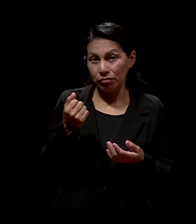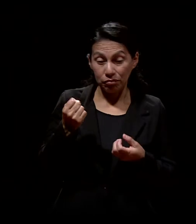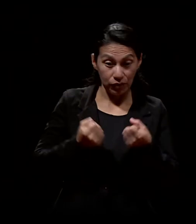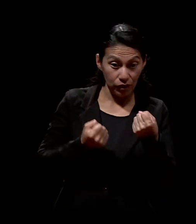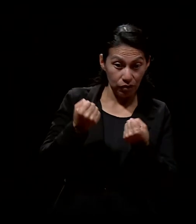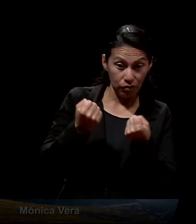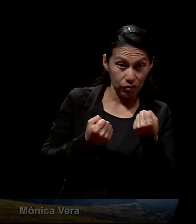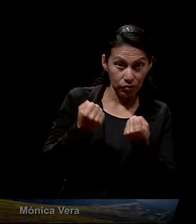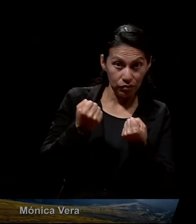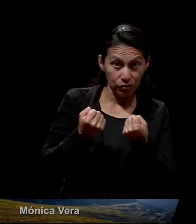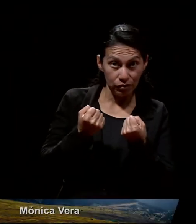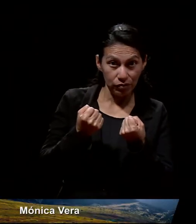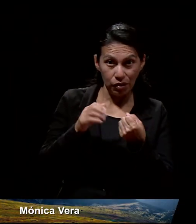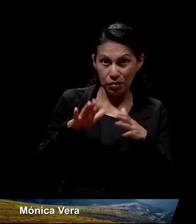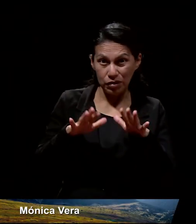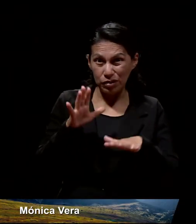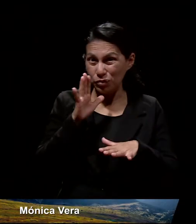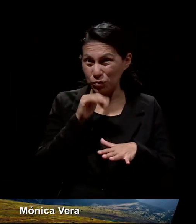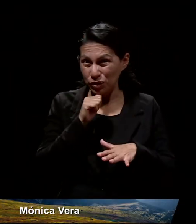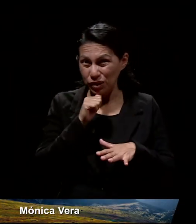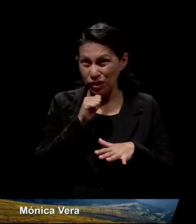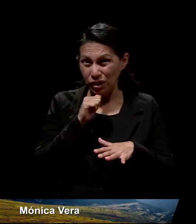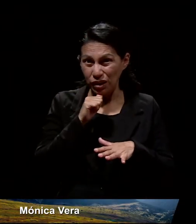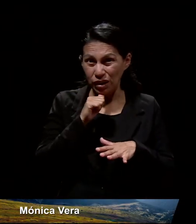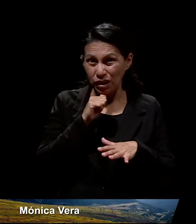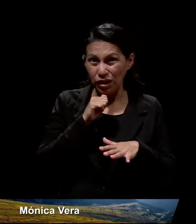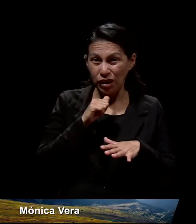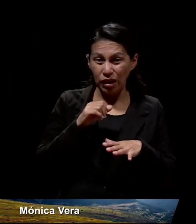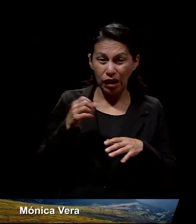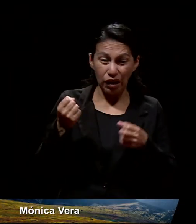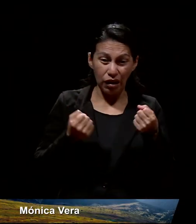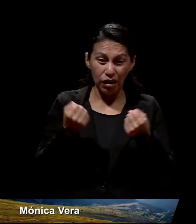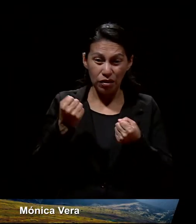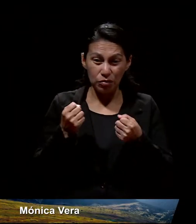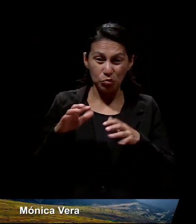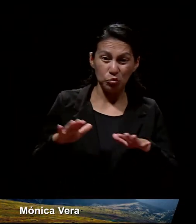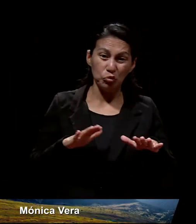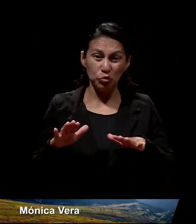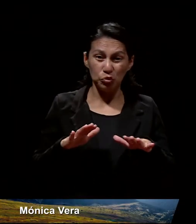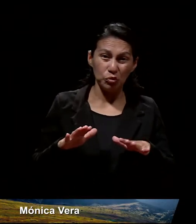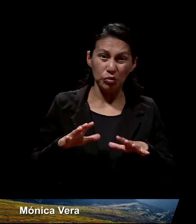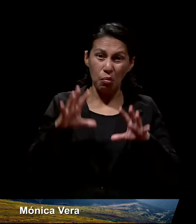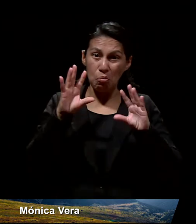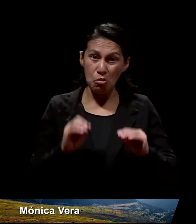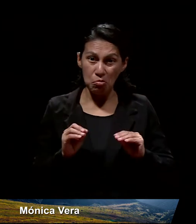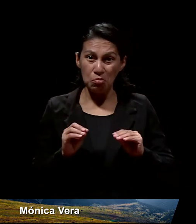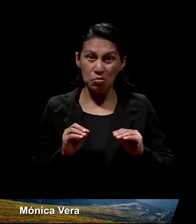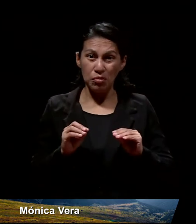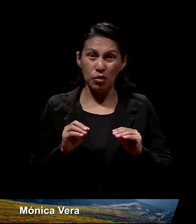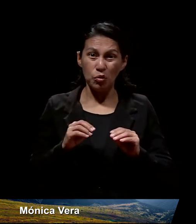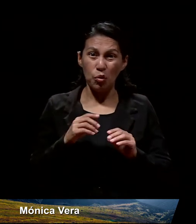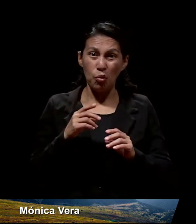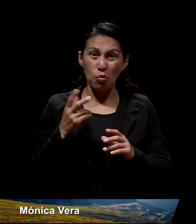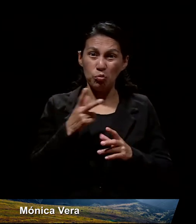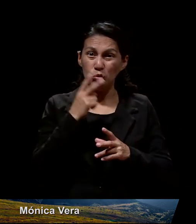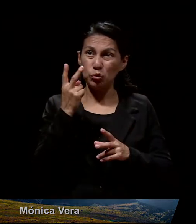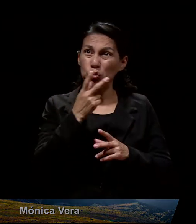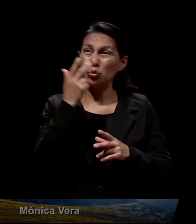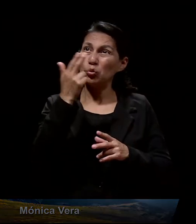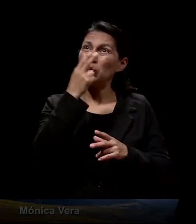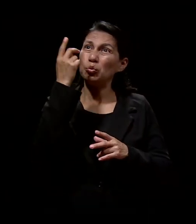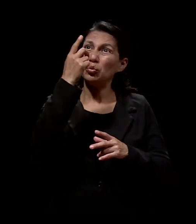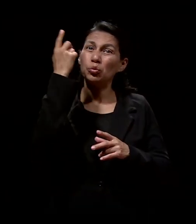manejarlo. En algún momento se te apaga, tiembla todo el carro, echa mucho humo,